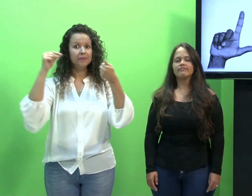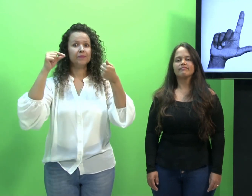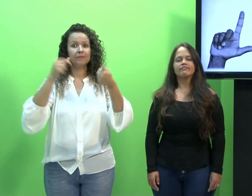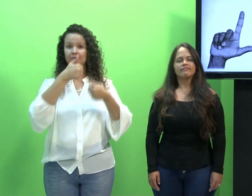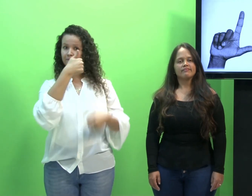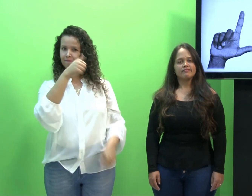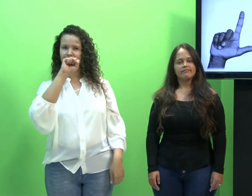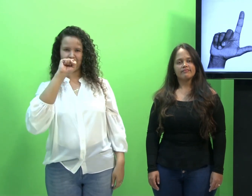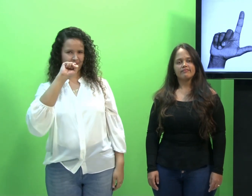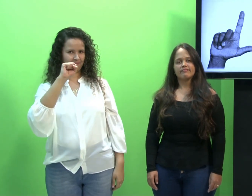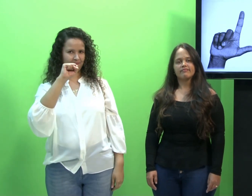Lei